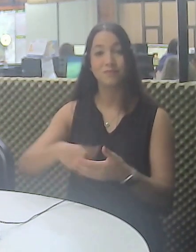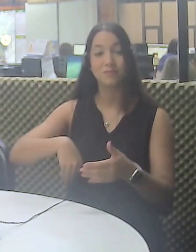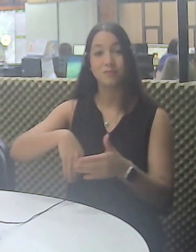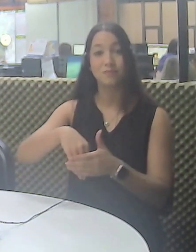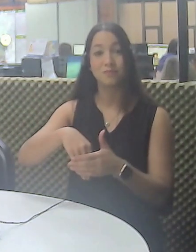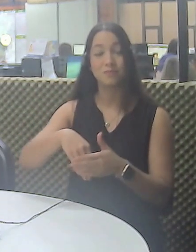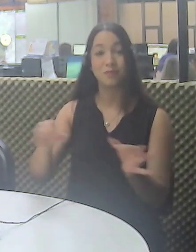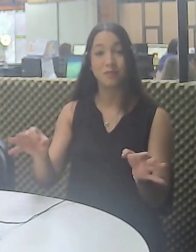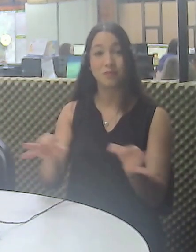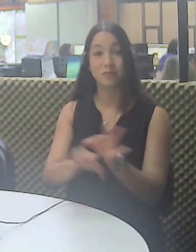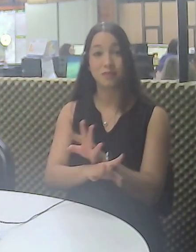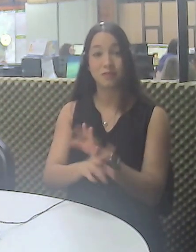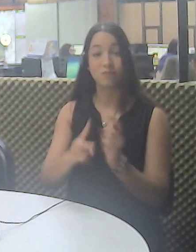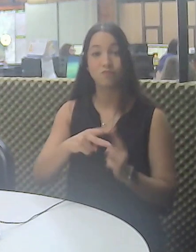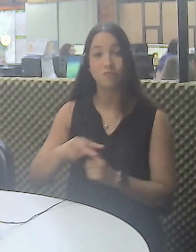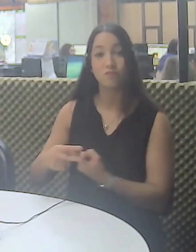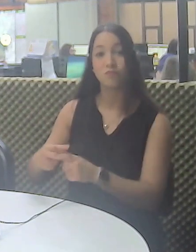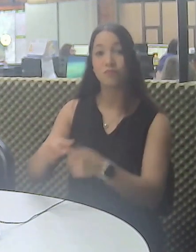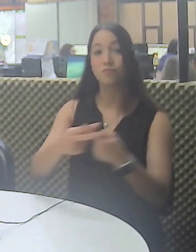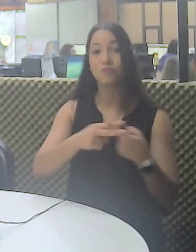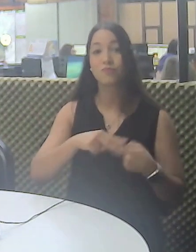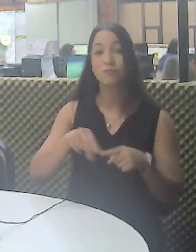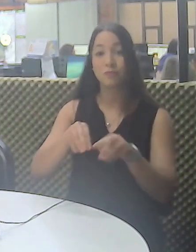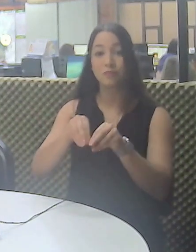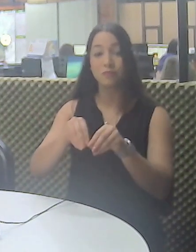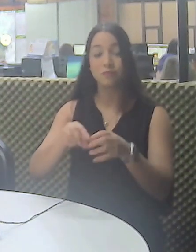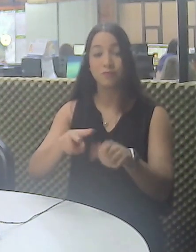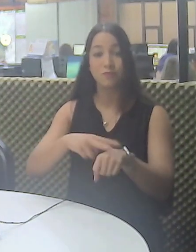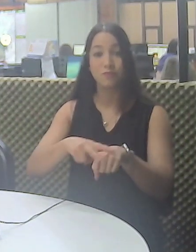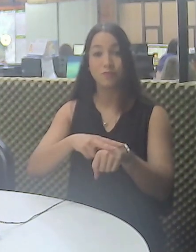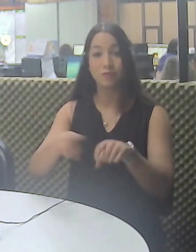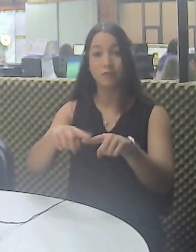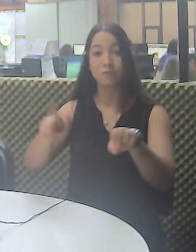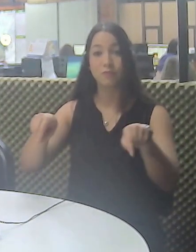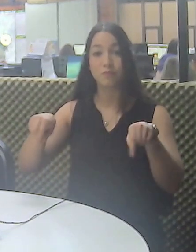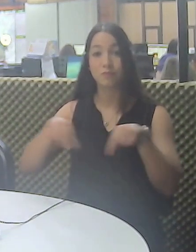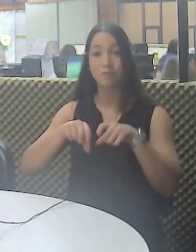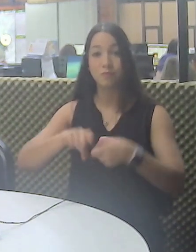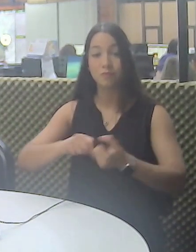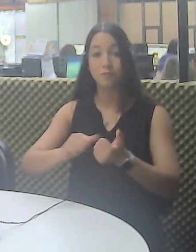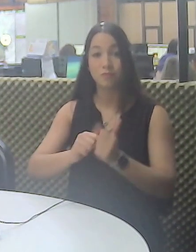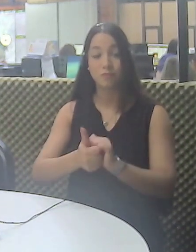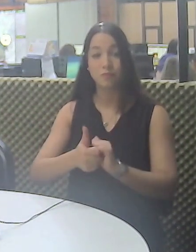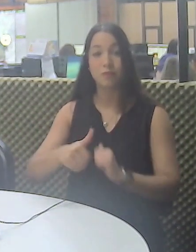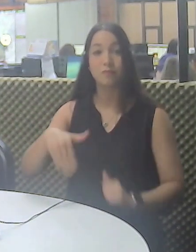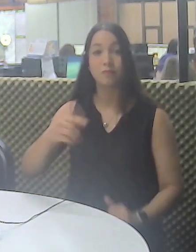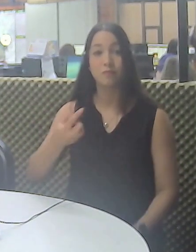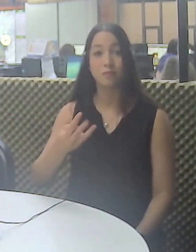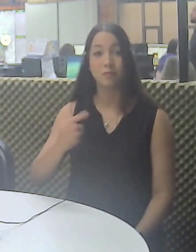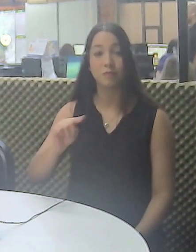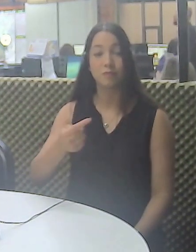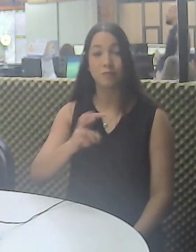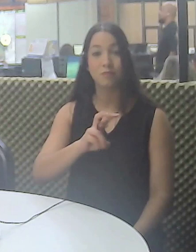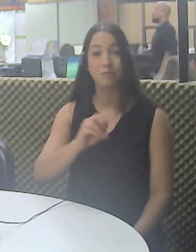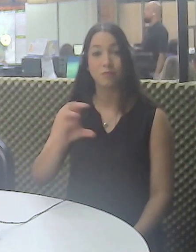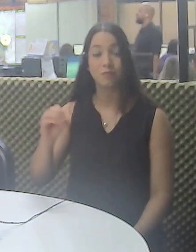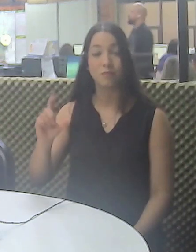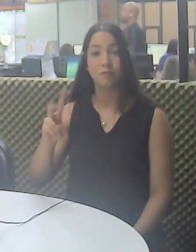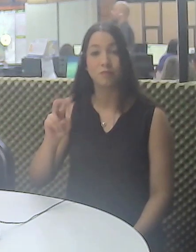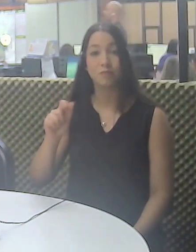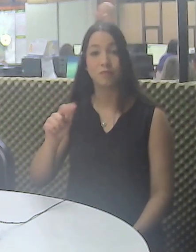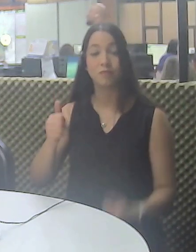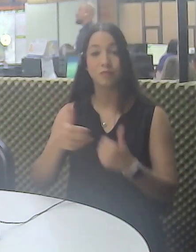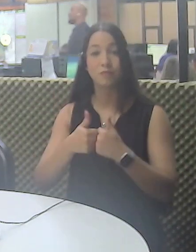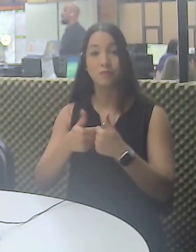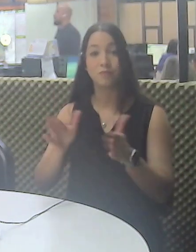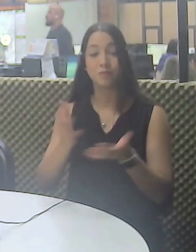após a conclusão das manutenções nos campos. A FUTEL abriu para este ano mais de 3.500 vagas remanescentes, sendo que